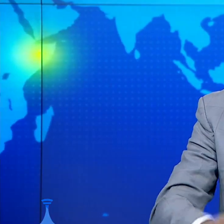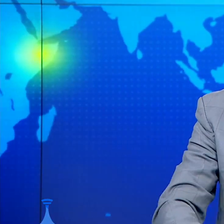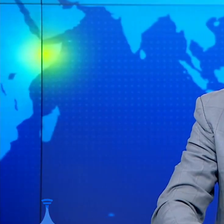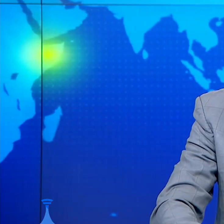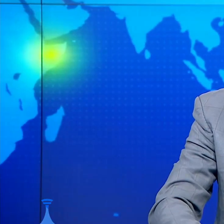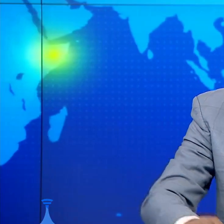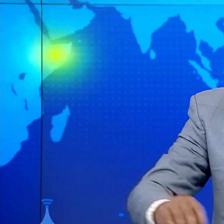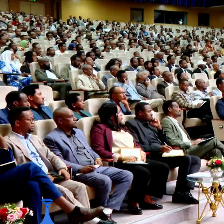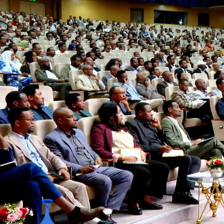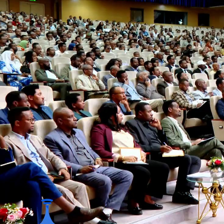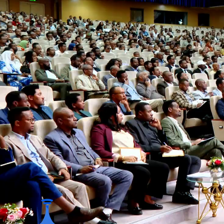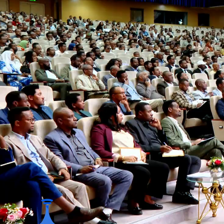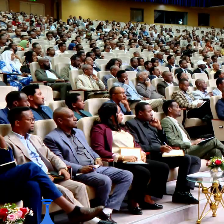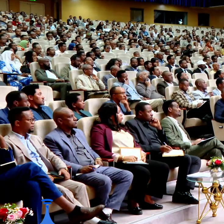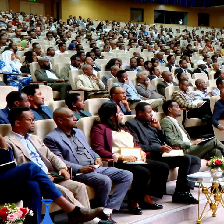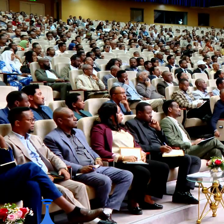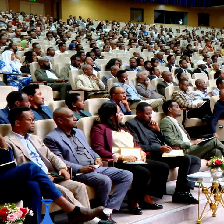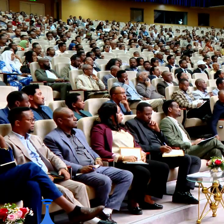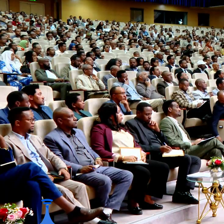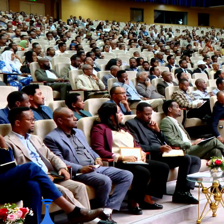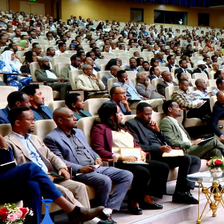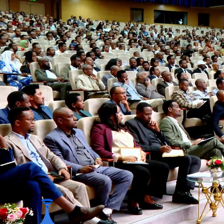ይገኛል።